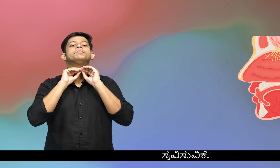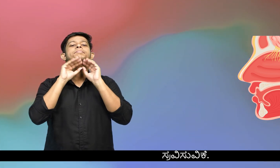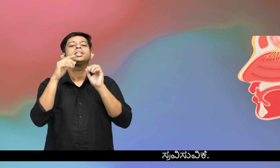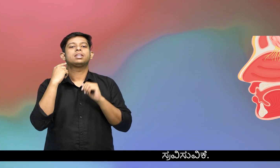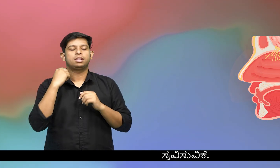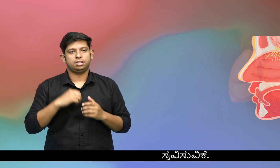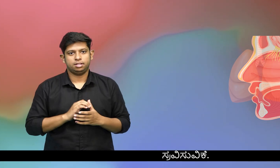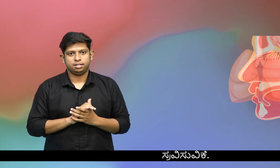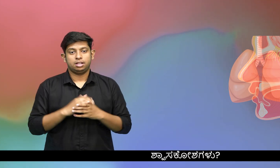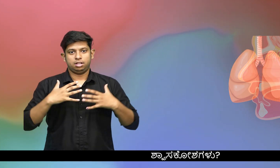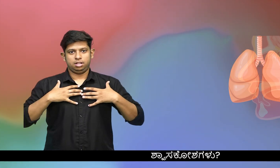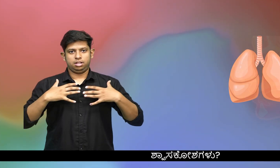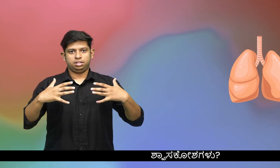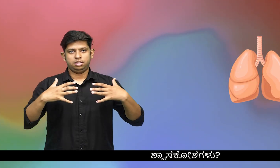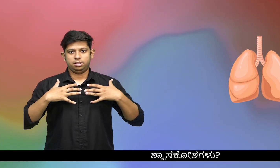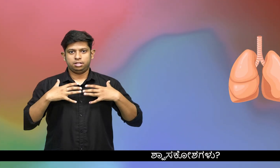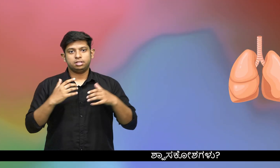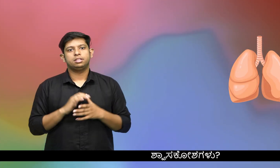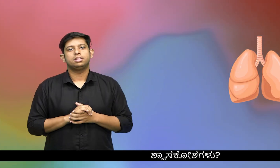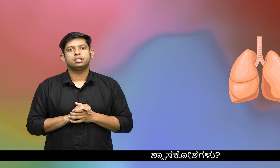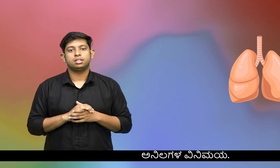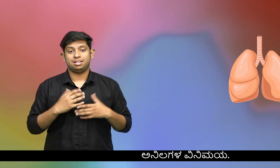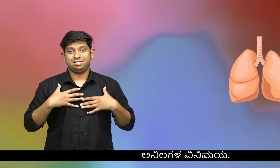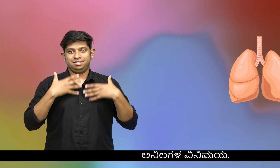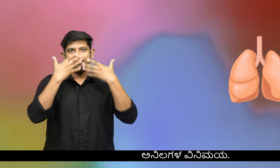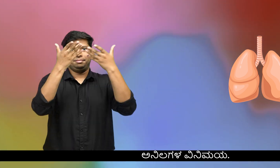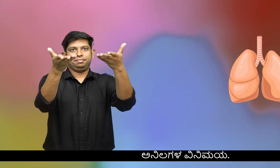ಸ್ರವಿಸುವಿಕೆ, ಶ್ವಾಸಕೋಶಗಳು, ಅನಿಲಗಳ ವಿನಿಮಯ,